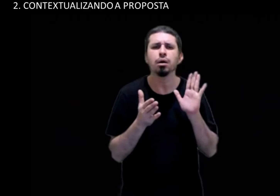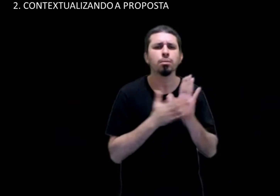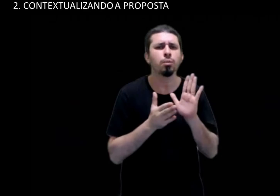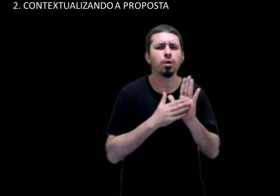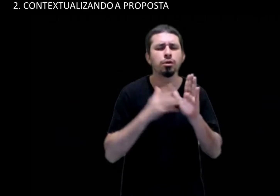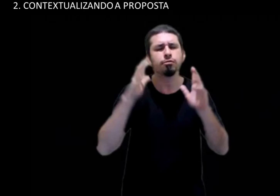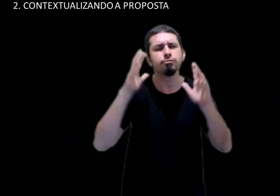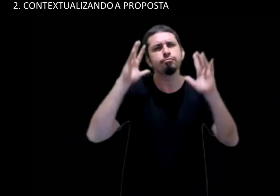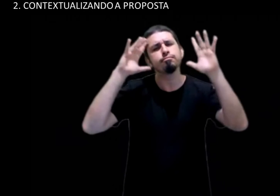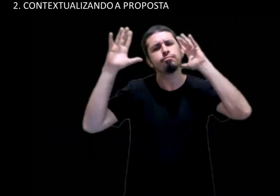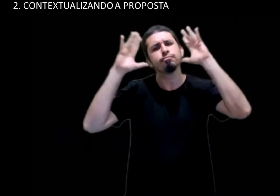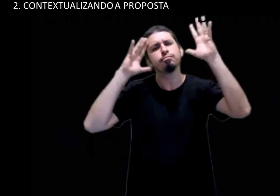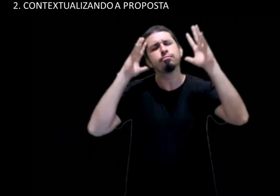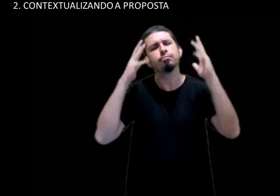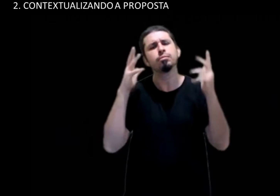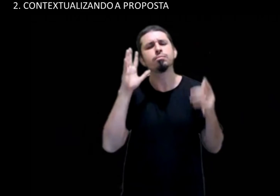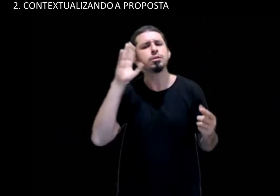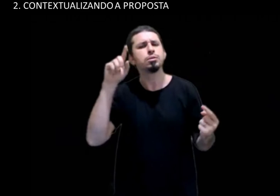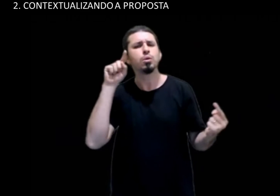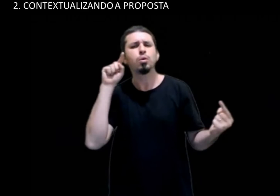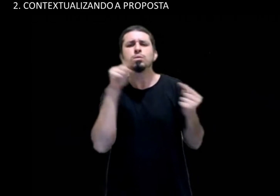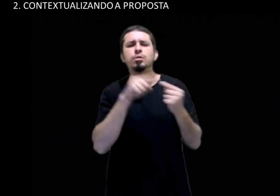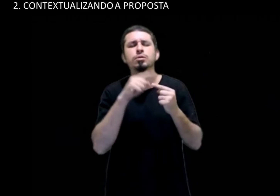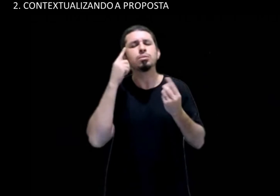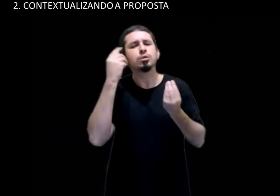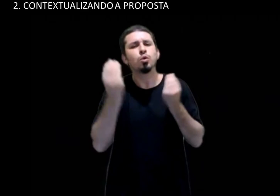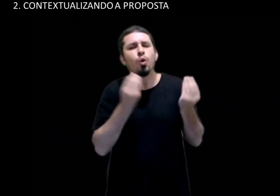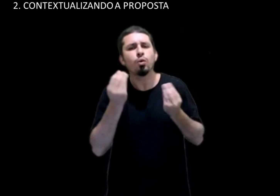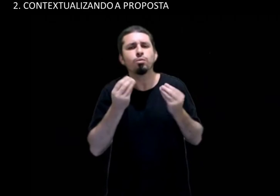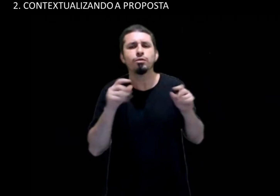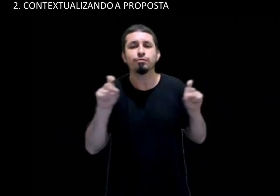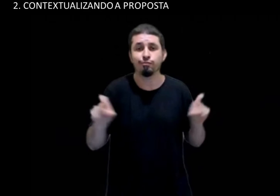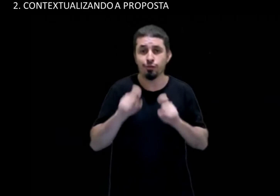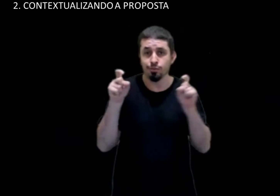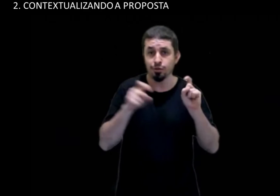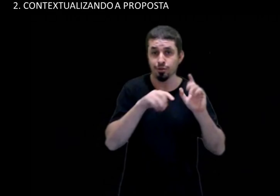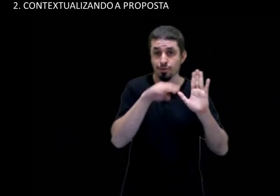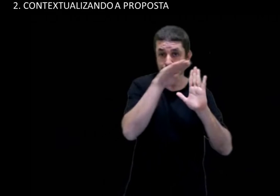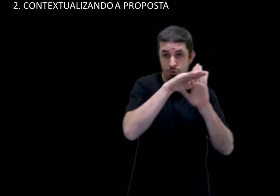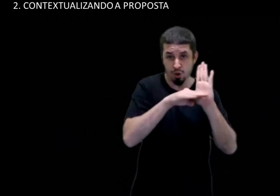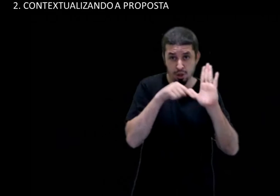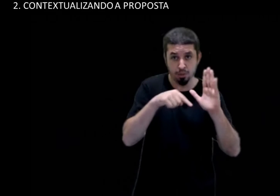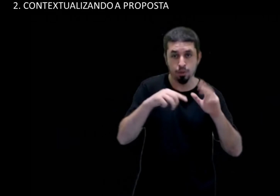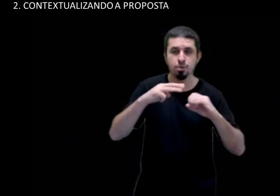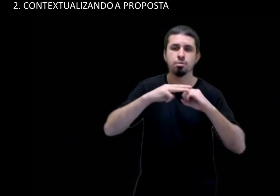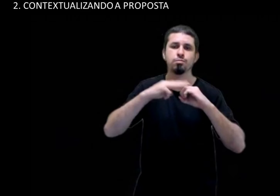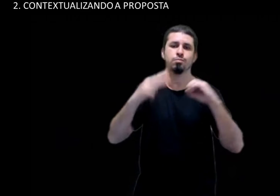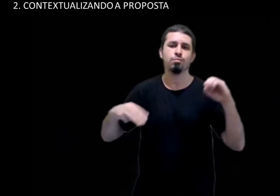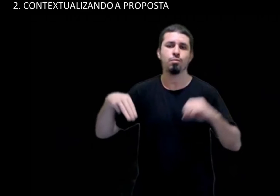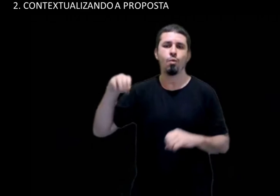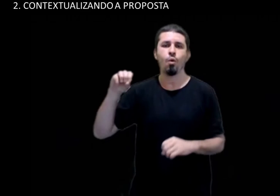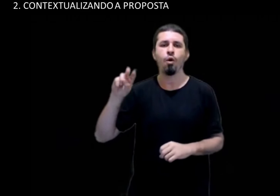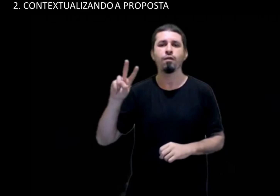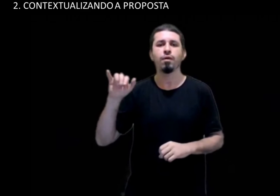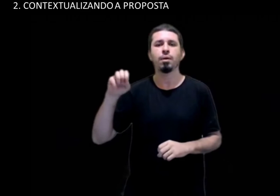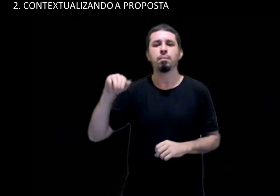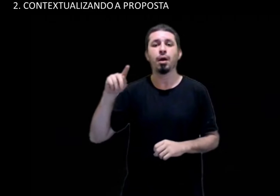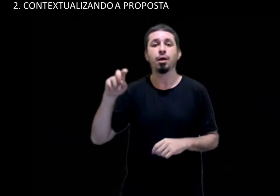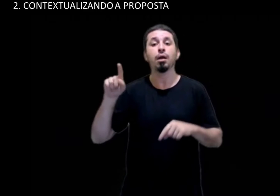geral pensar a utilização da informática através do software Movie Maker como um meio enriquecedor